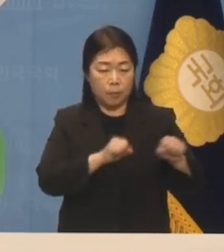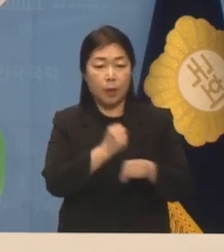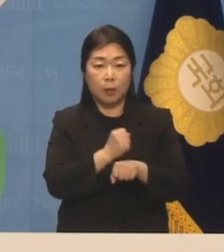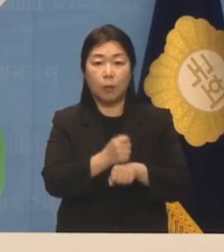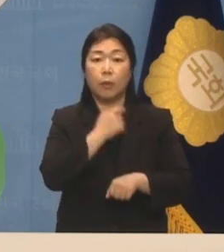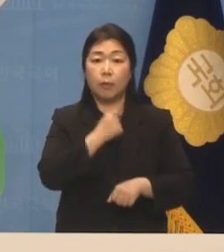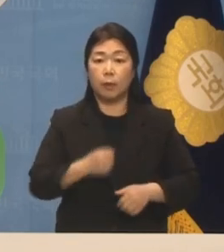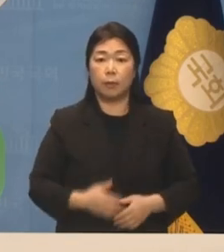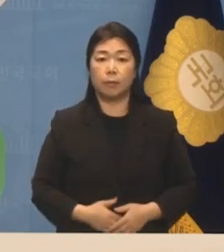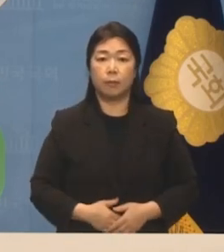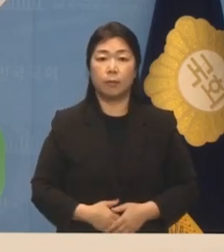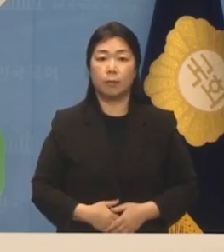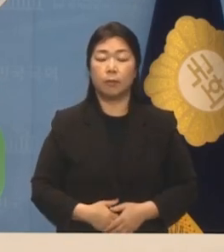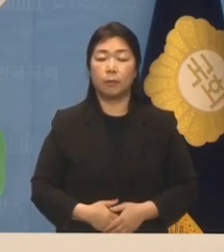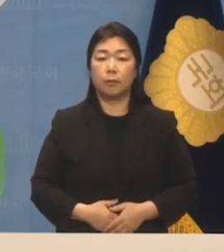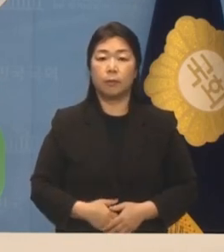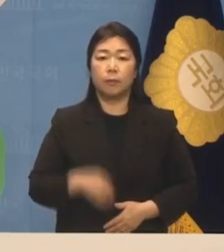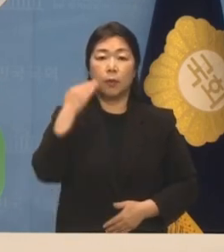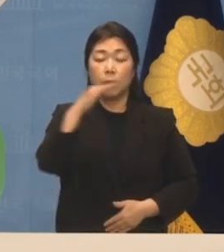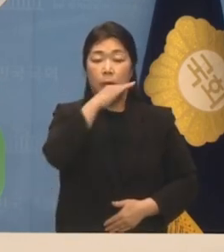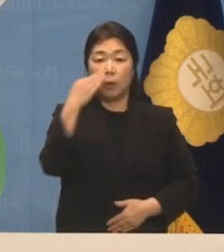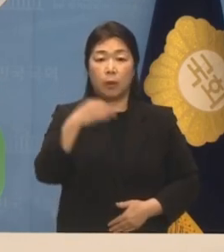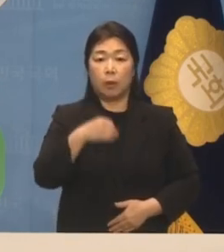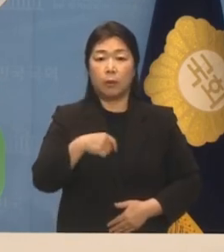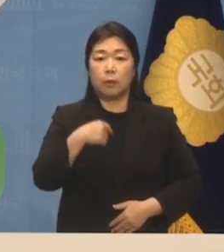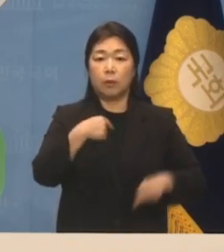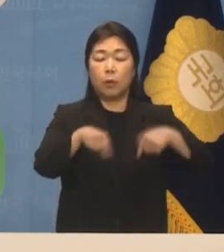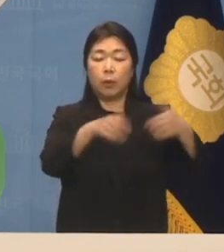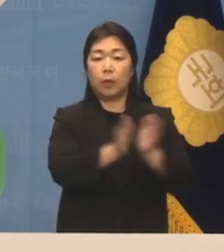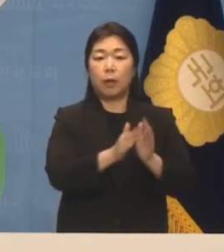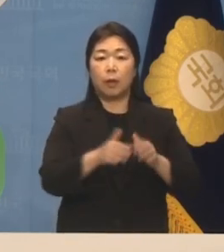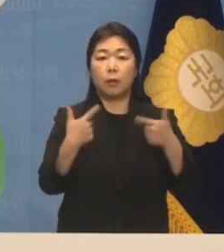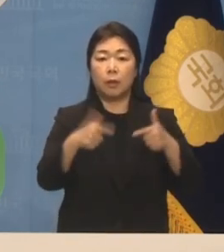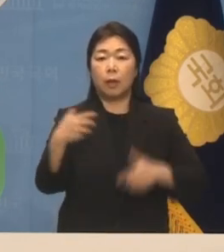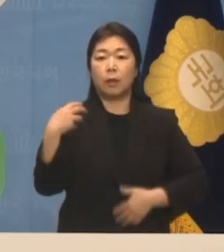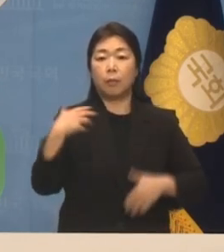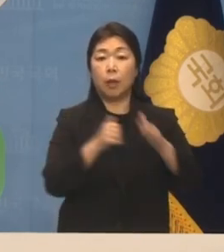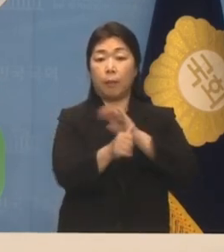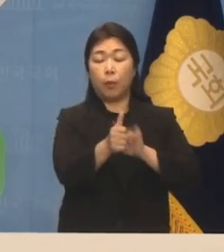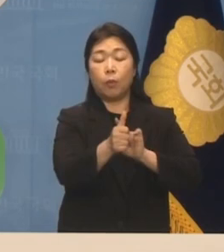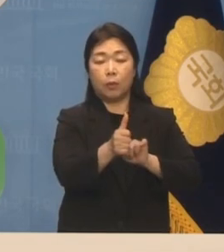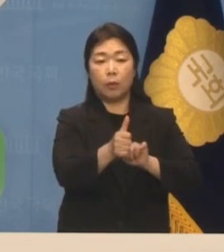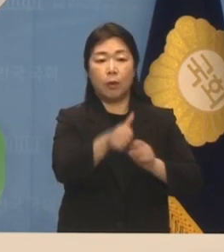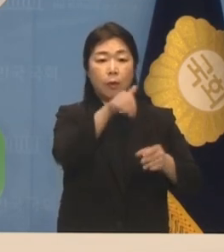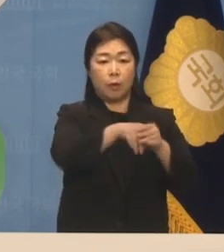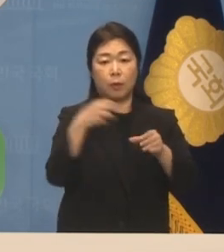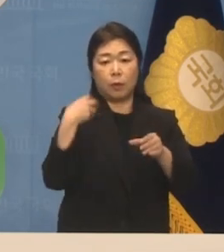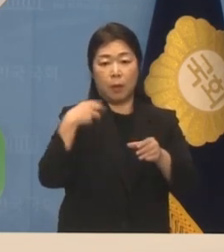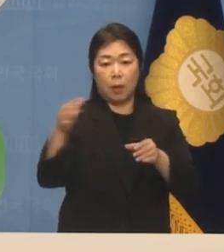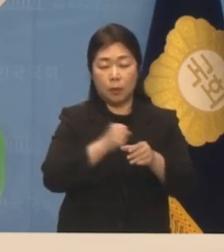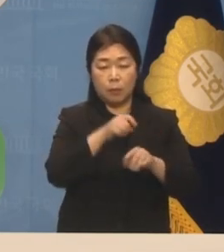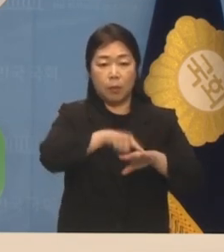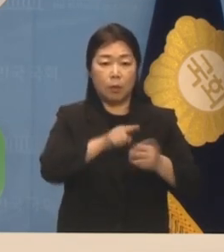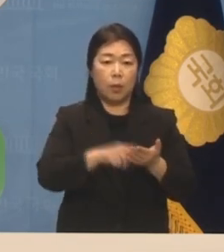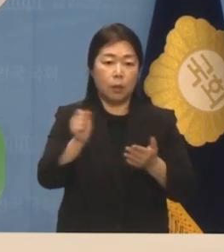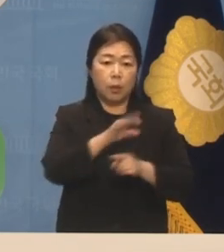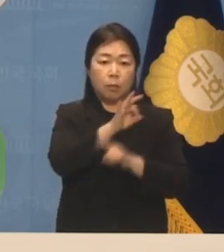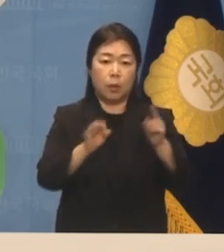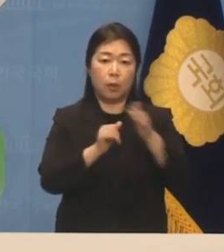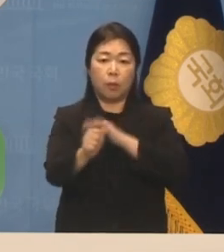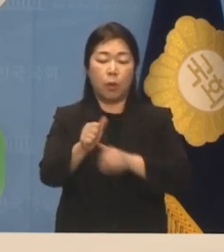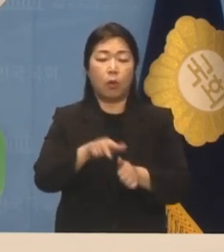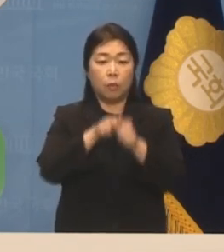만들겠습니다. 저는 녹색정의당의 상임 대표로서 선거를 책임지는 마음으로 비례대표 전략후보로